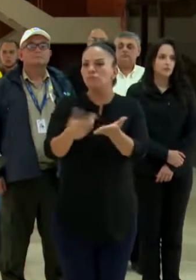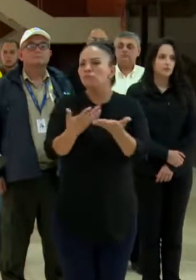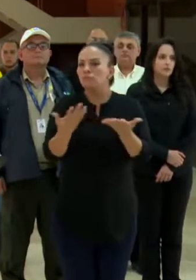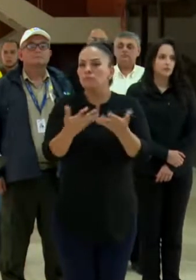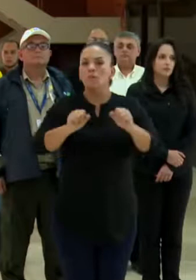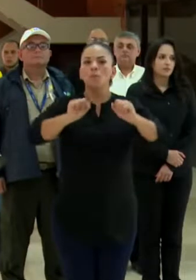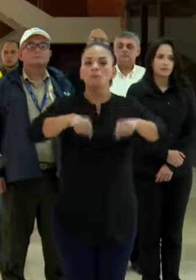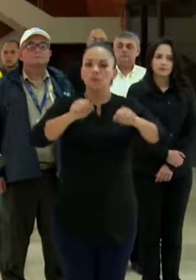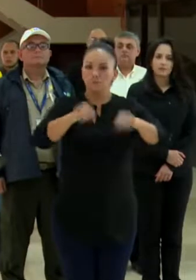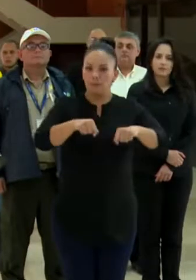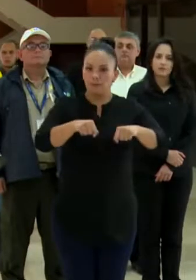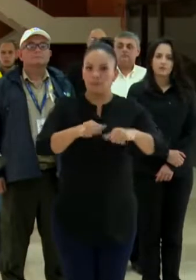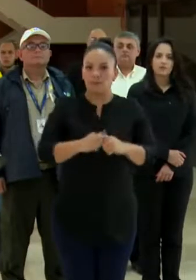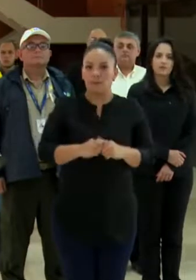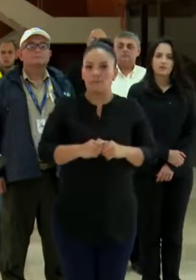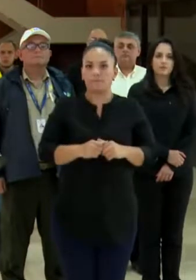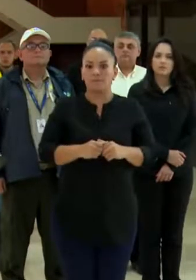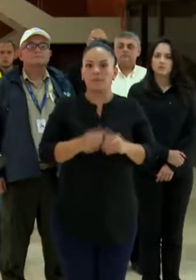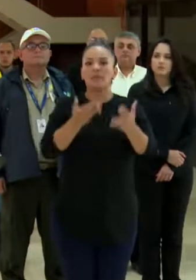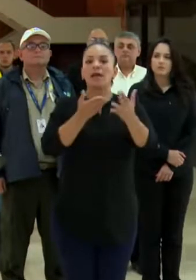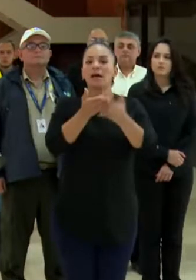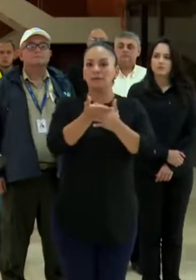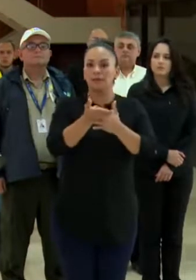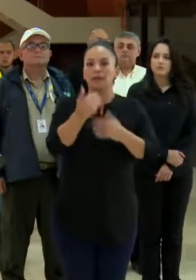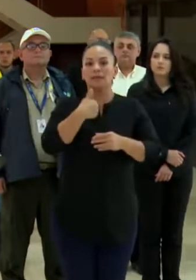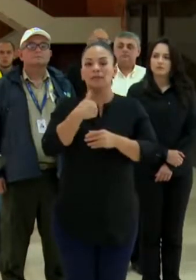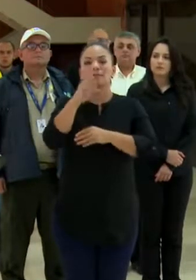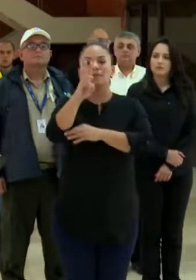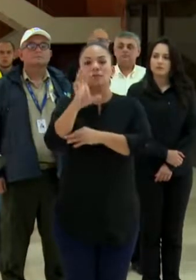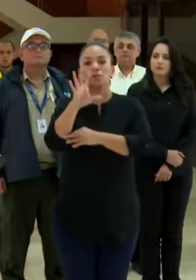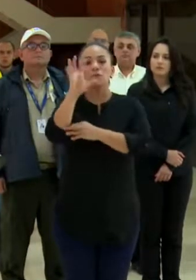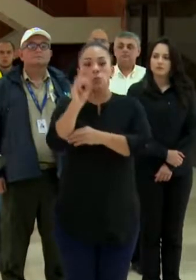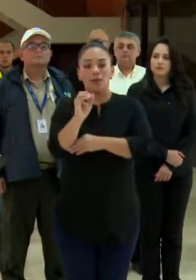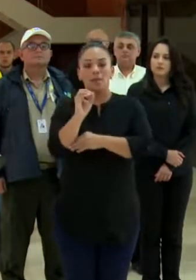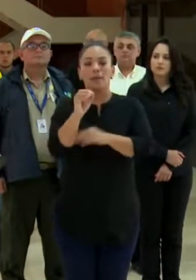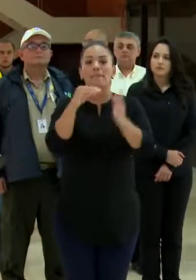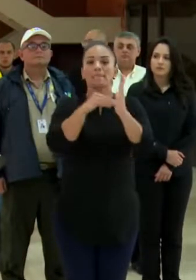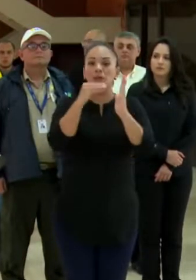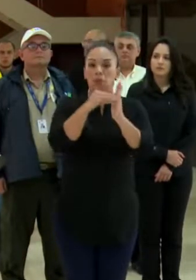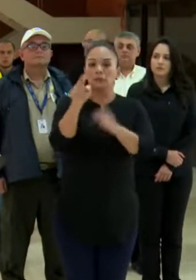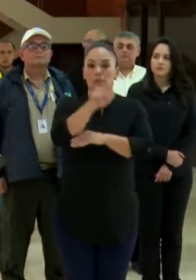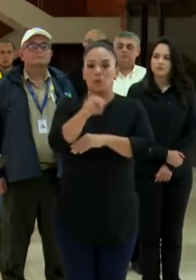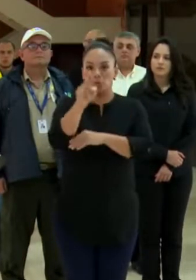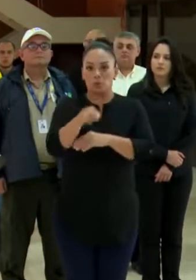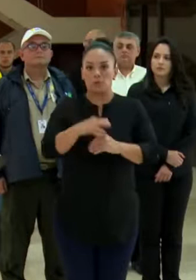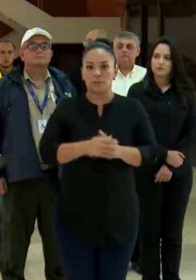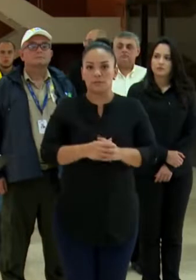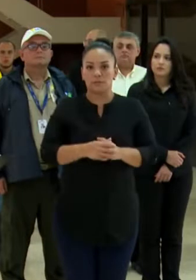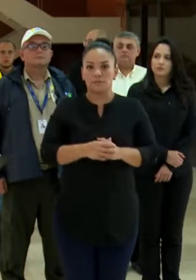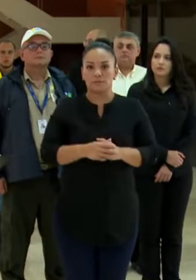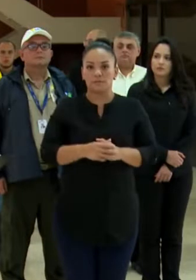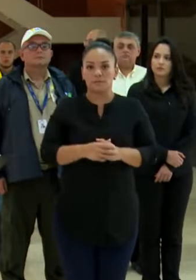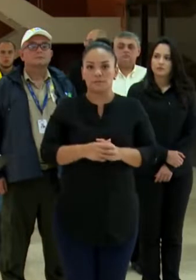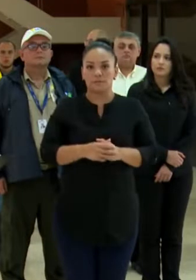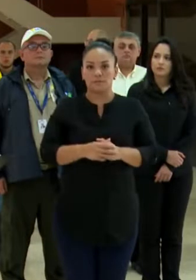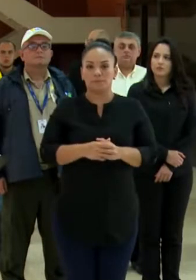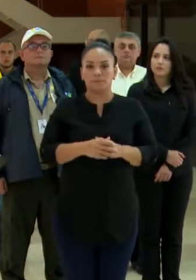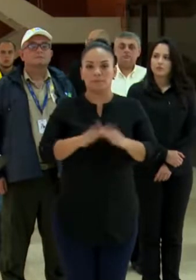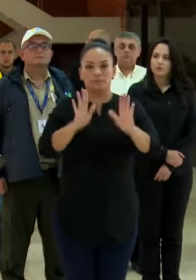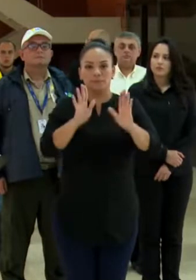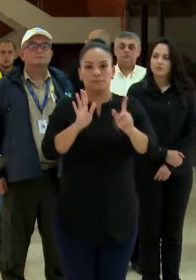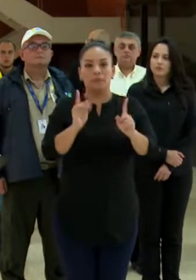posibilidad de acceder hasta 650 millones de colones, obviamente